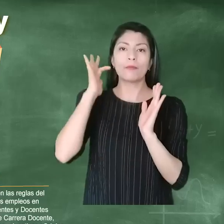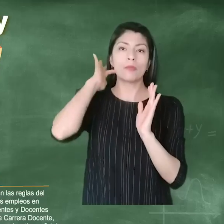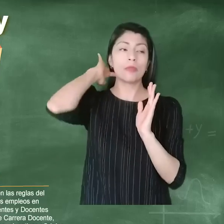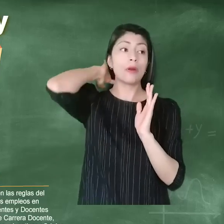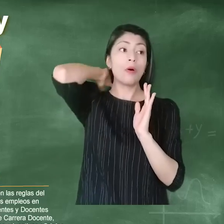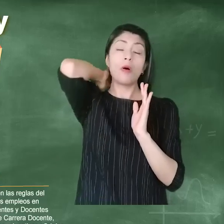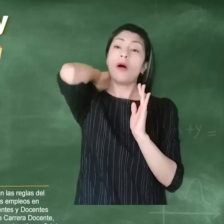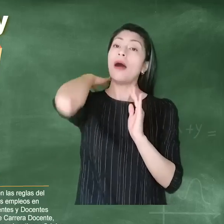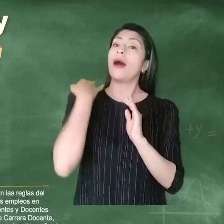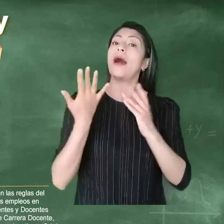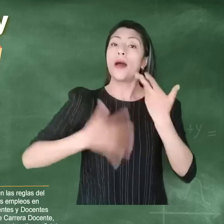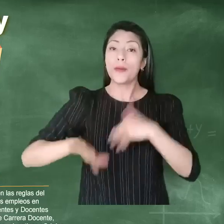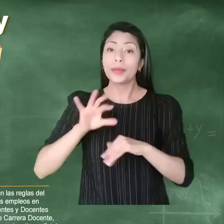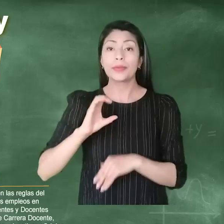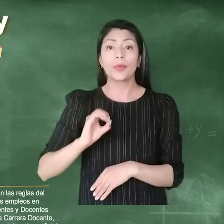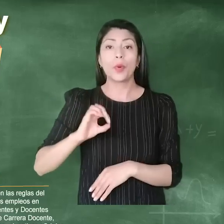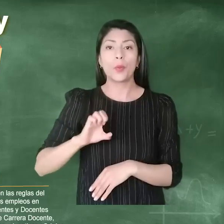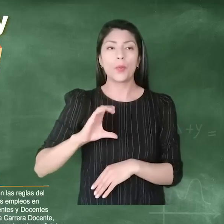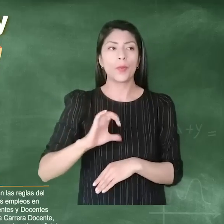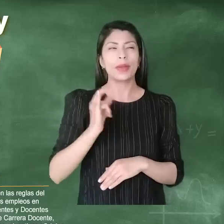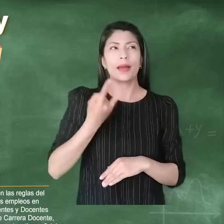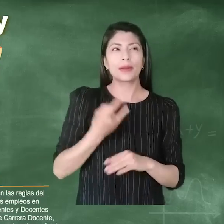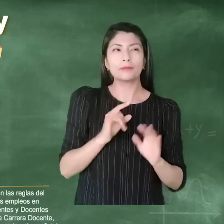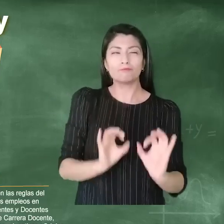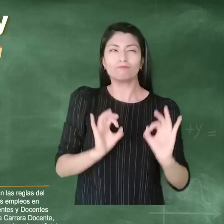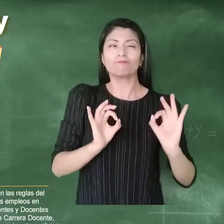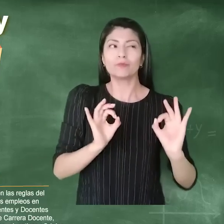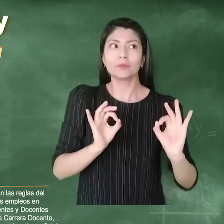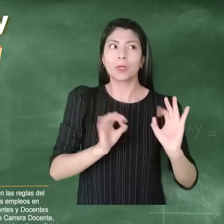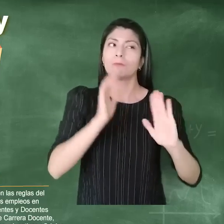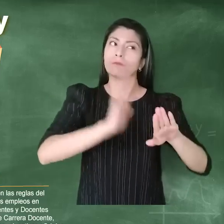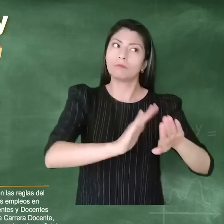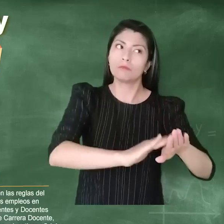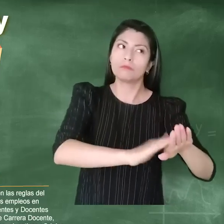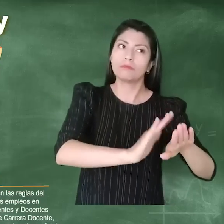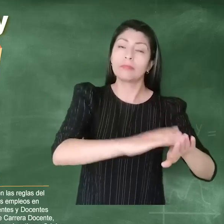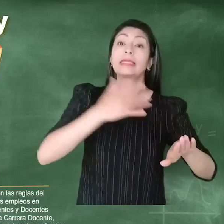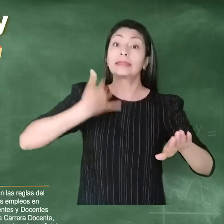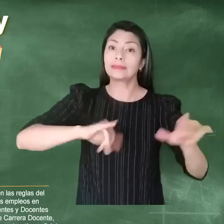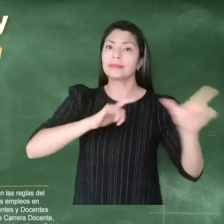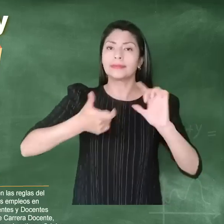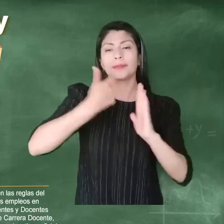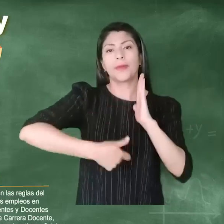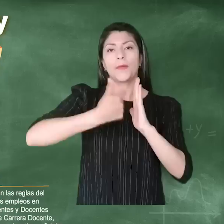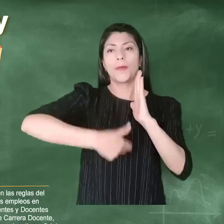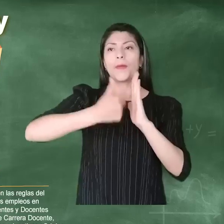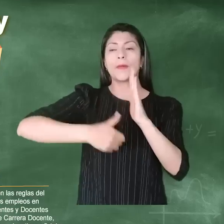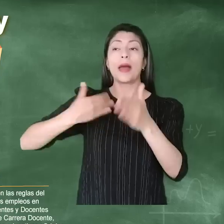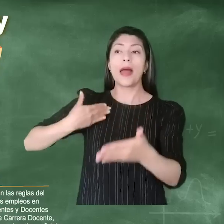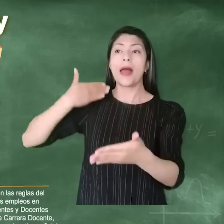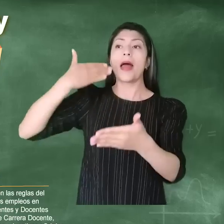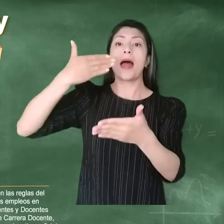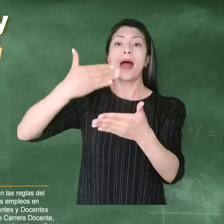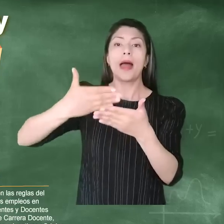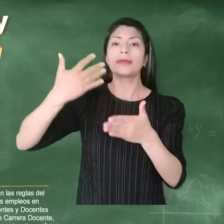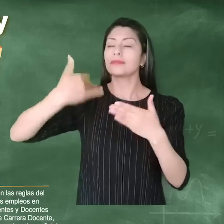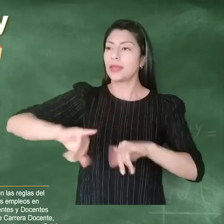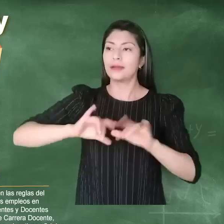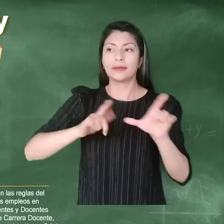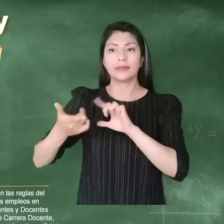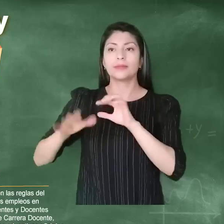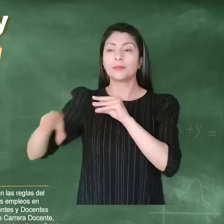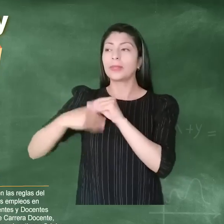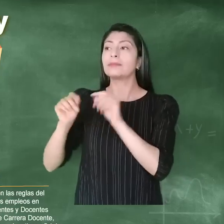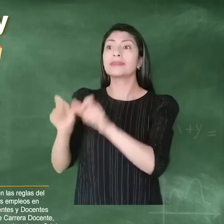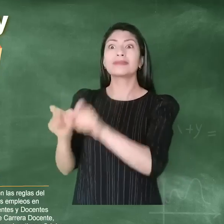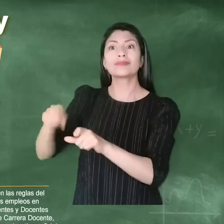solicite por imprecisiones que llegase a identificar en la OPEC registrada. Iniciada la etapa de inscripciones y hasta la